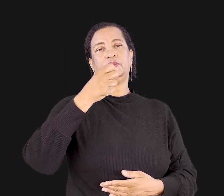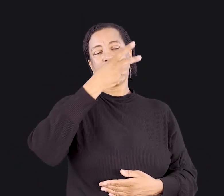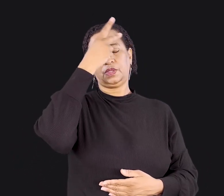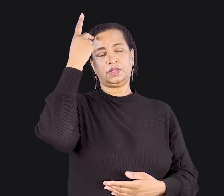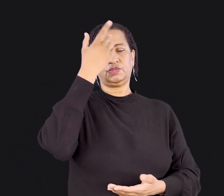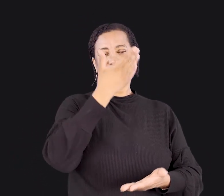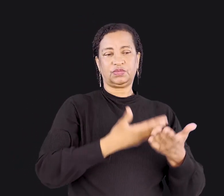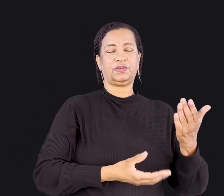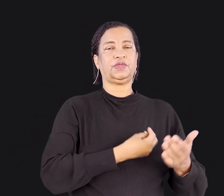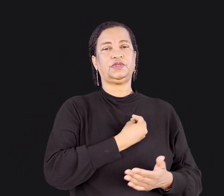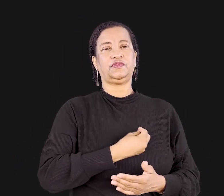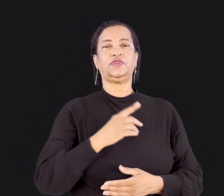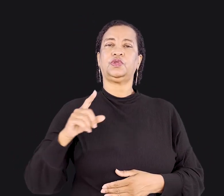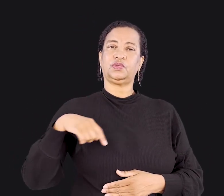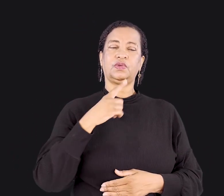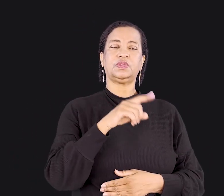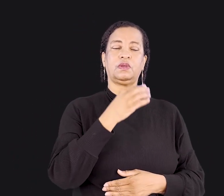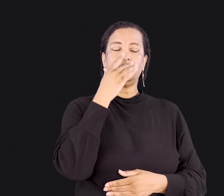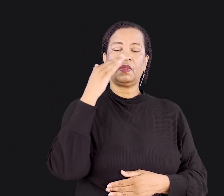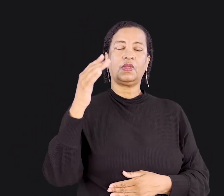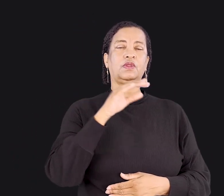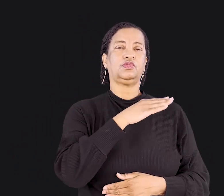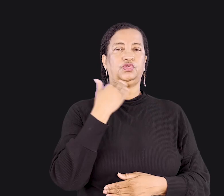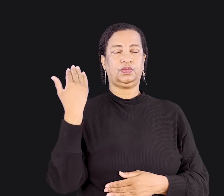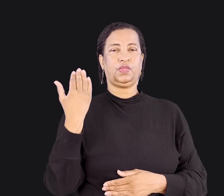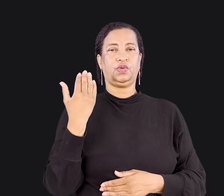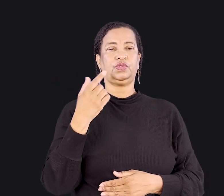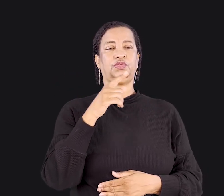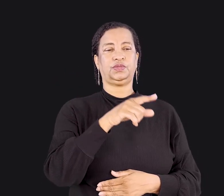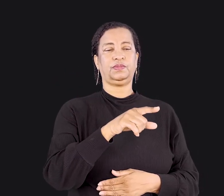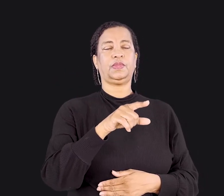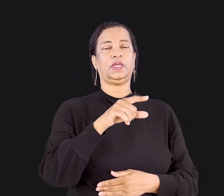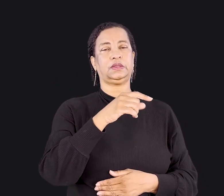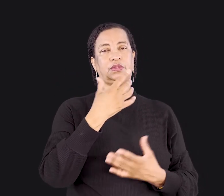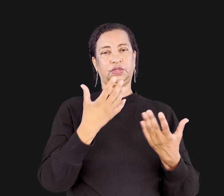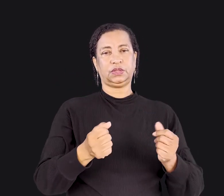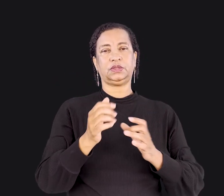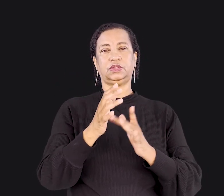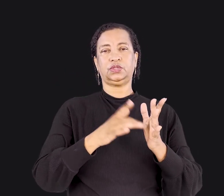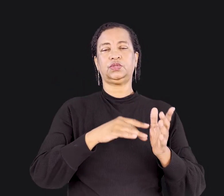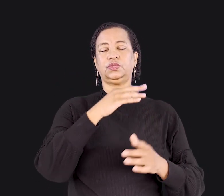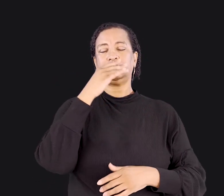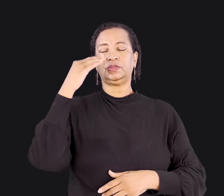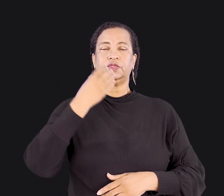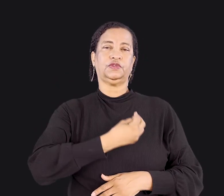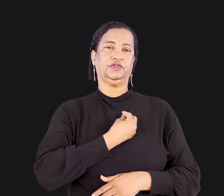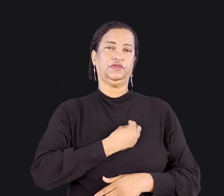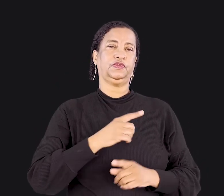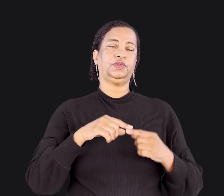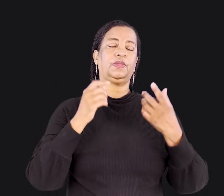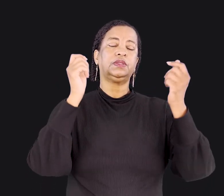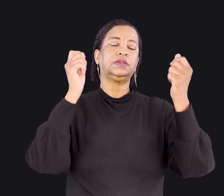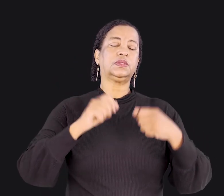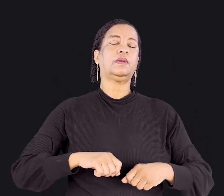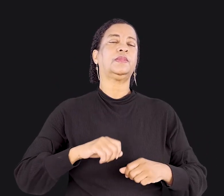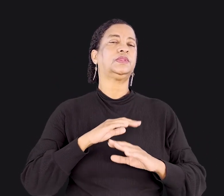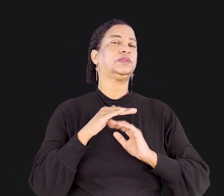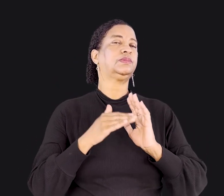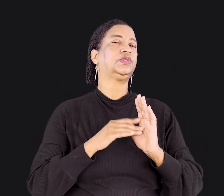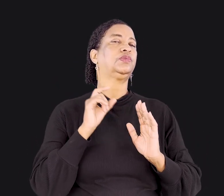Para estes somos cheiro de morte, para aqueles fragrância de vida. Mas quem está capacitado para tanto? Nesta